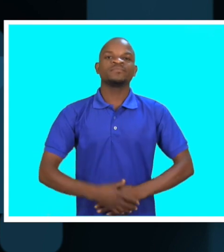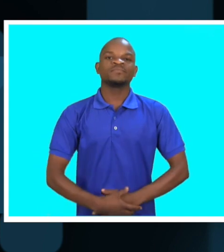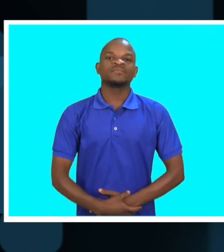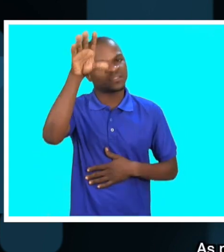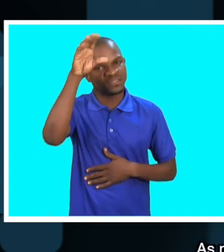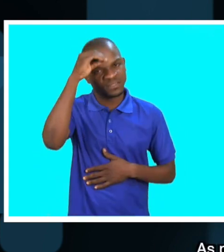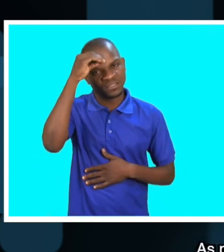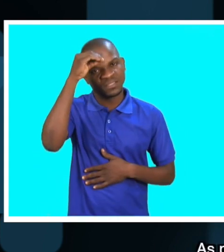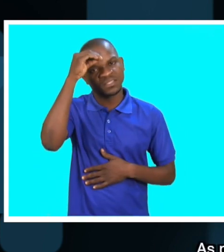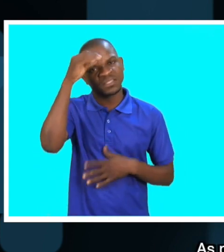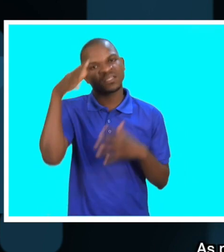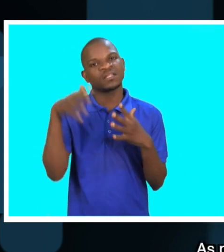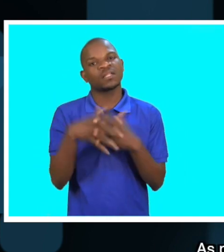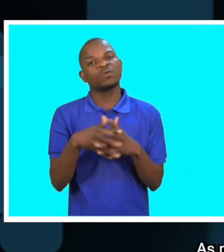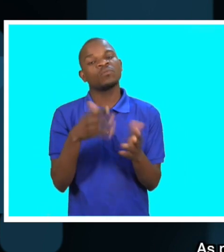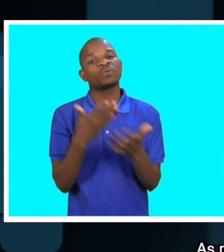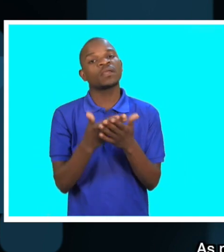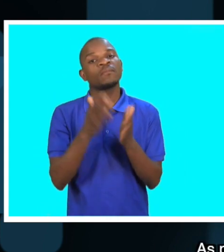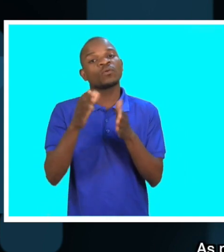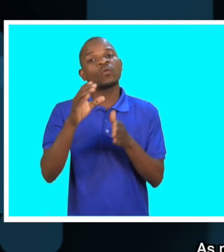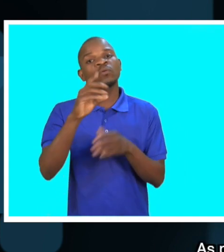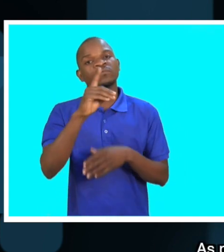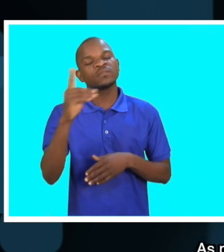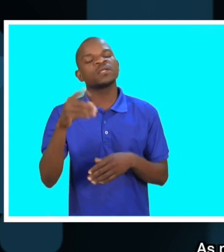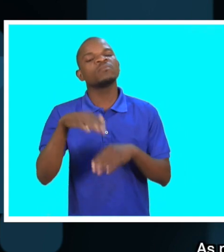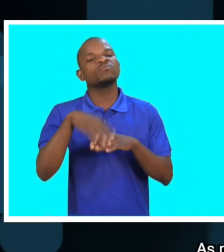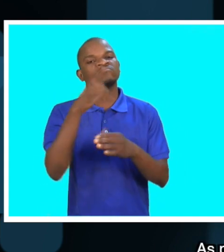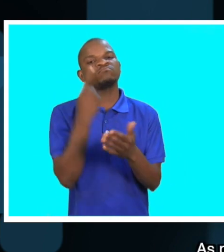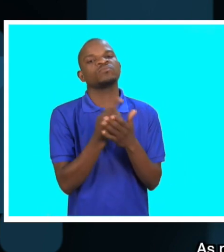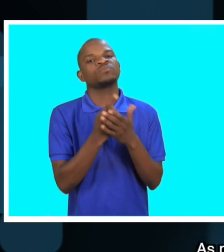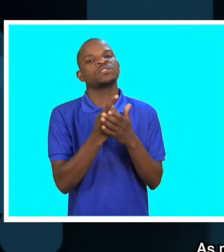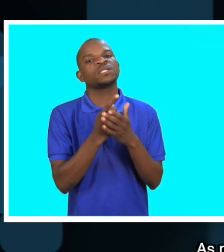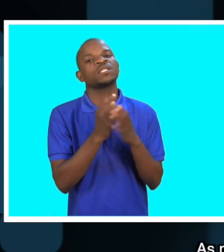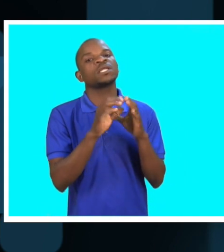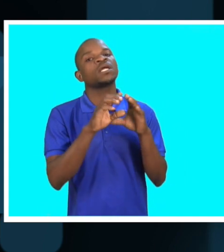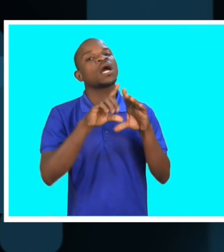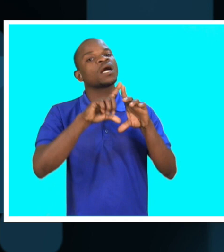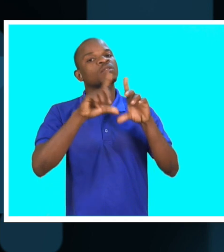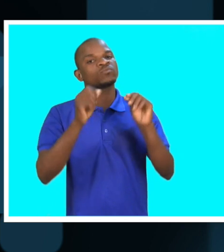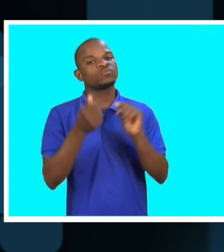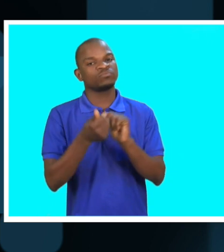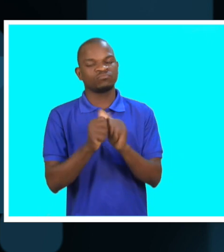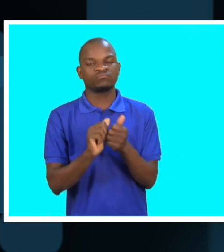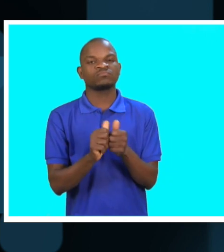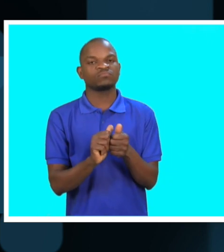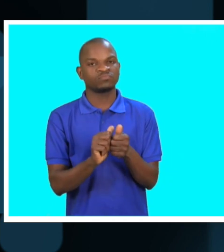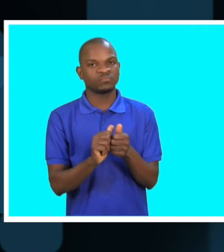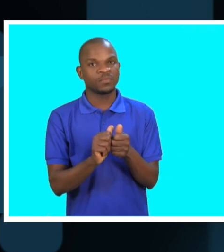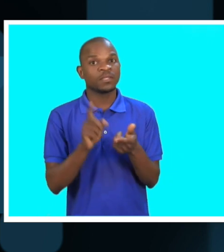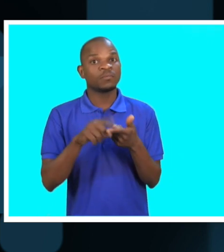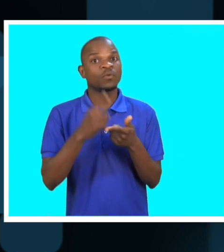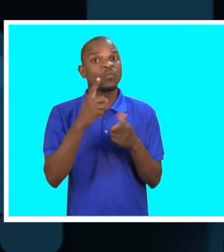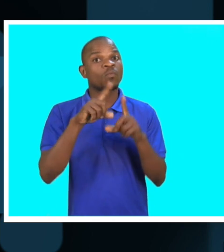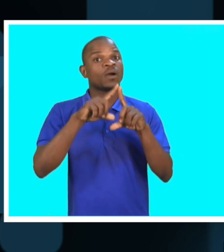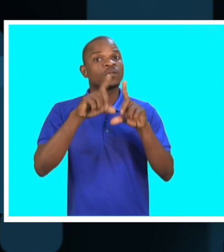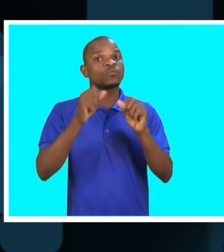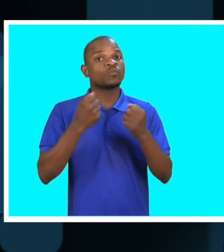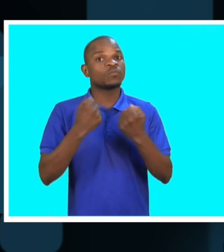desportiva. Pessoas em si devem perceber como uma pessoa com deficiência é importante no mundo